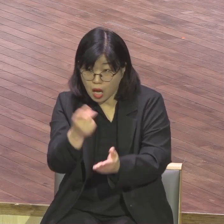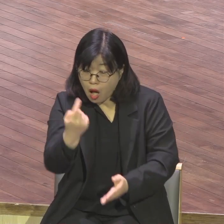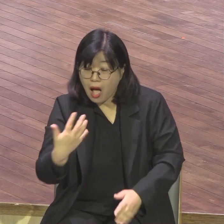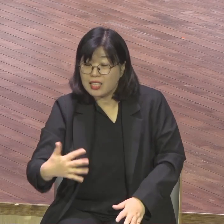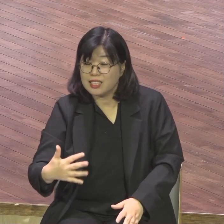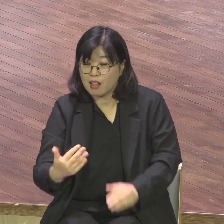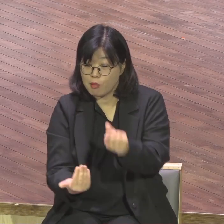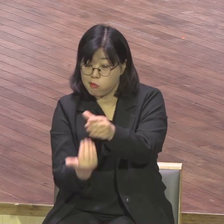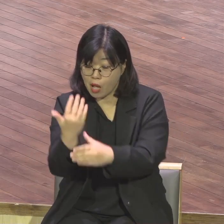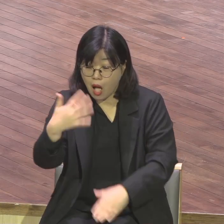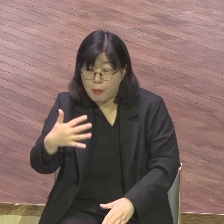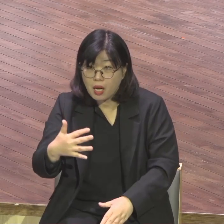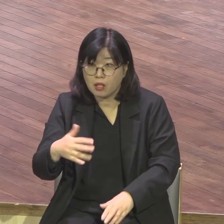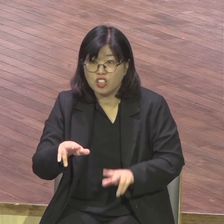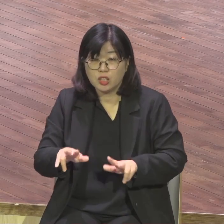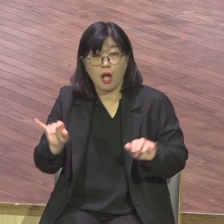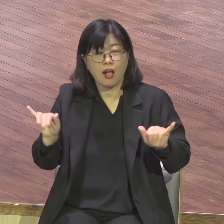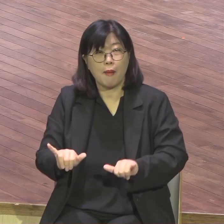그 버릇이에요.